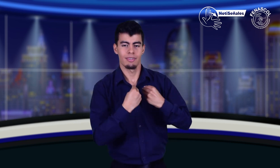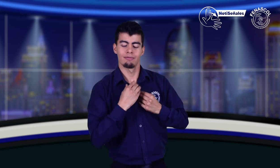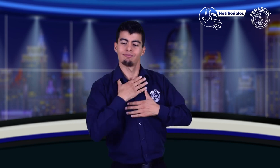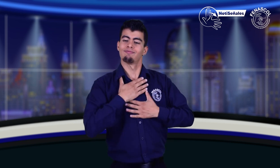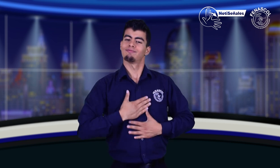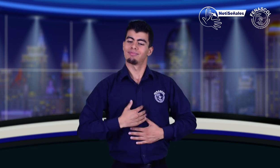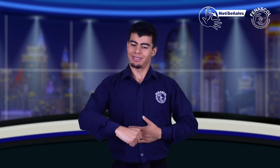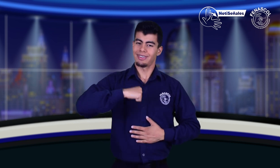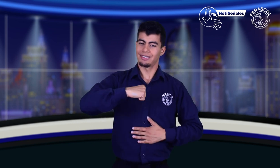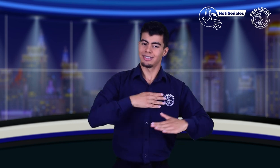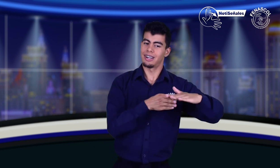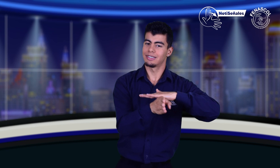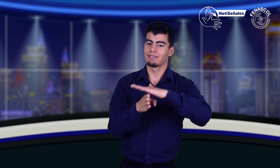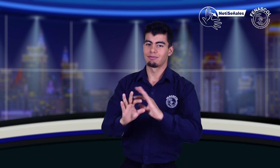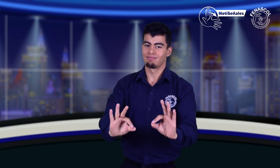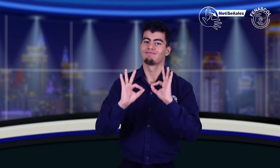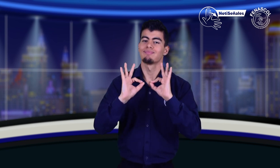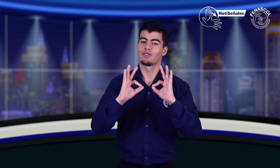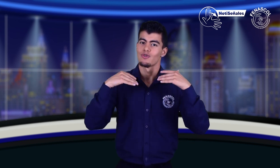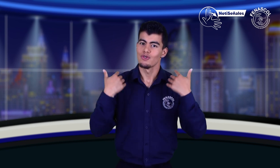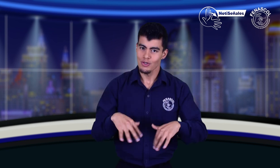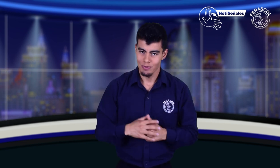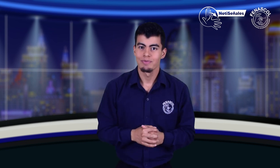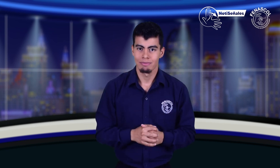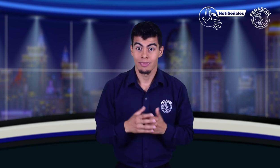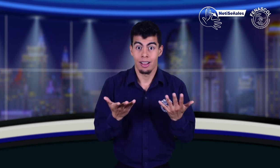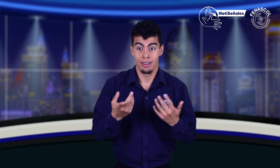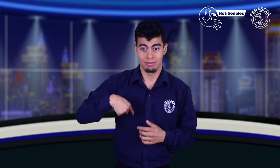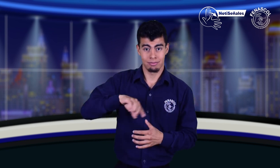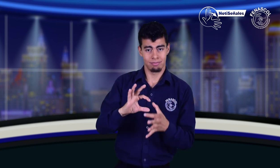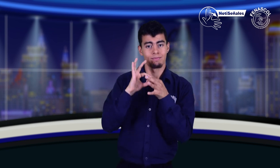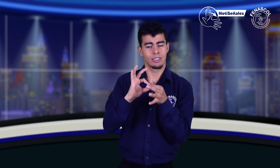al goce del derecho a la accesibilidad de las personas sordas